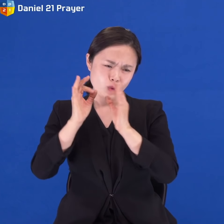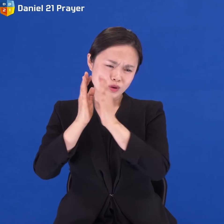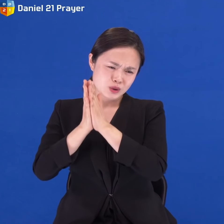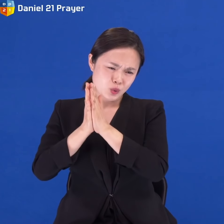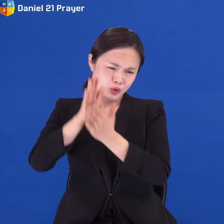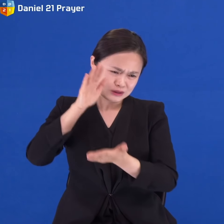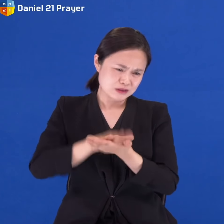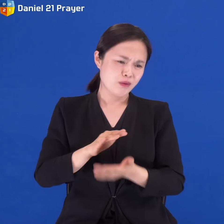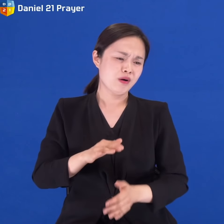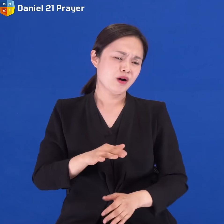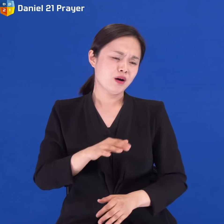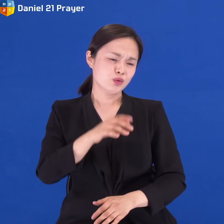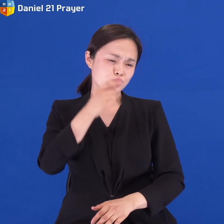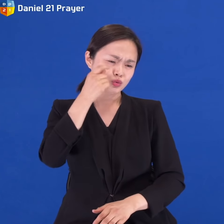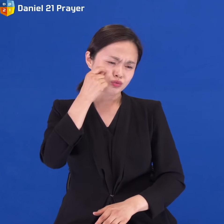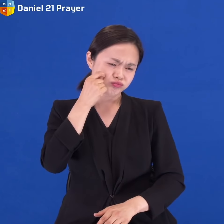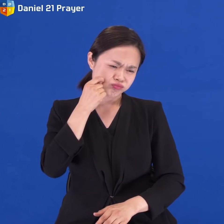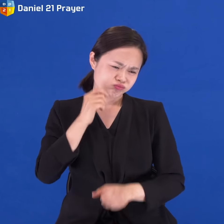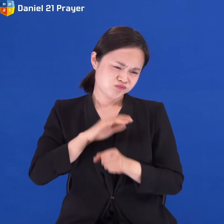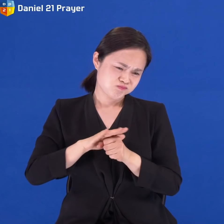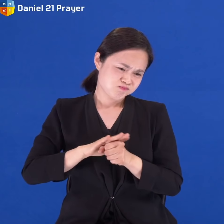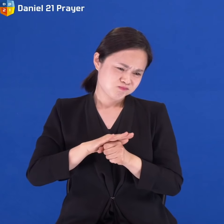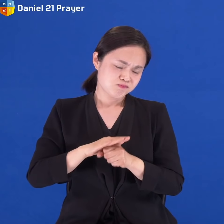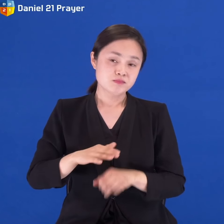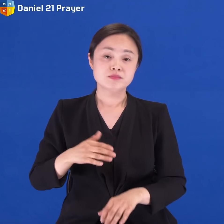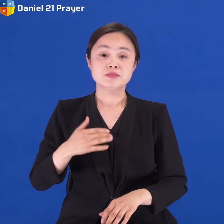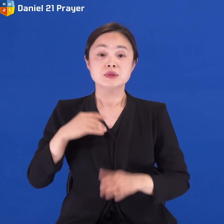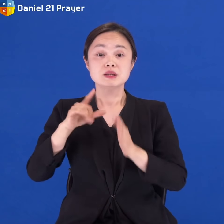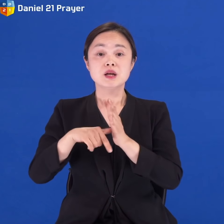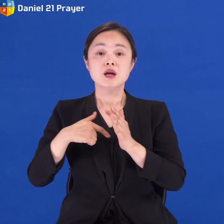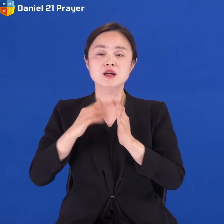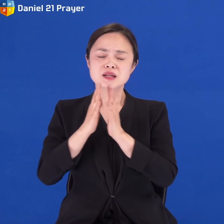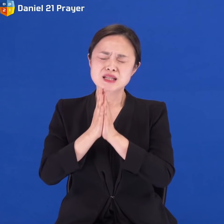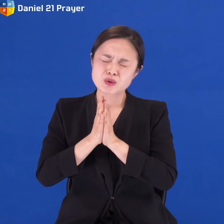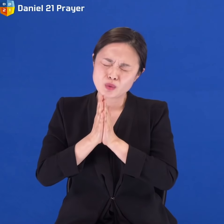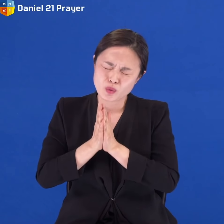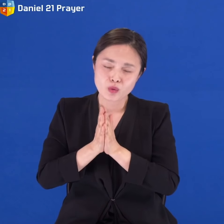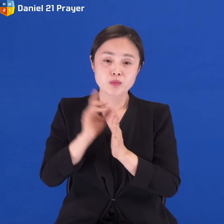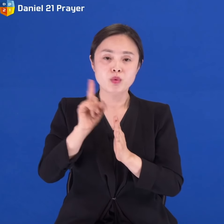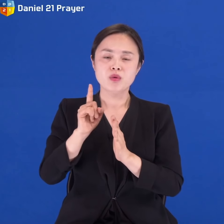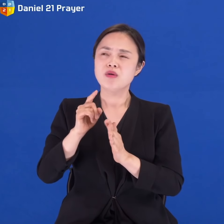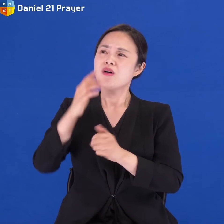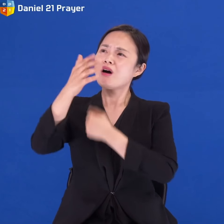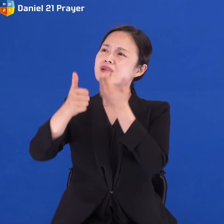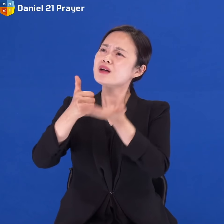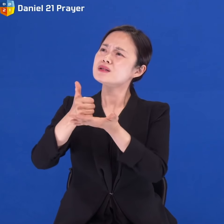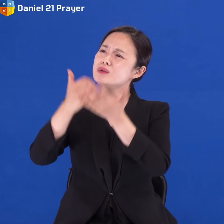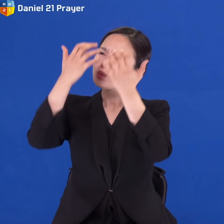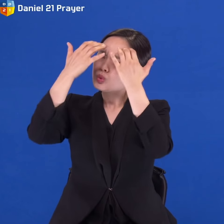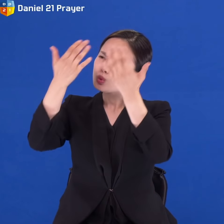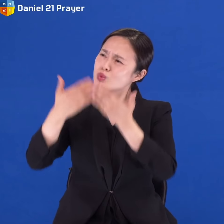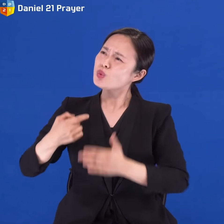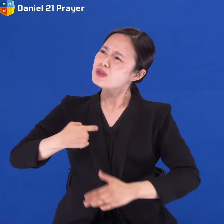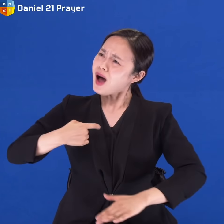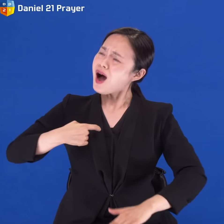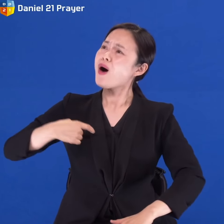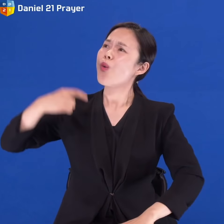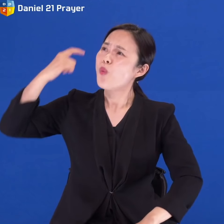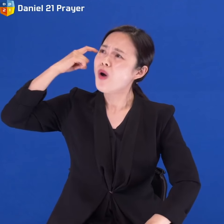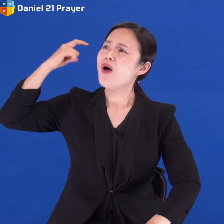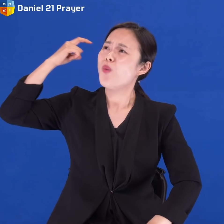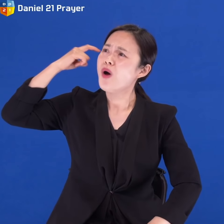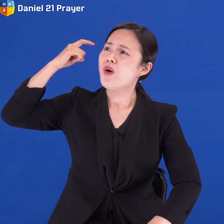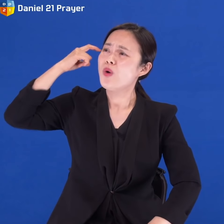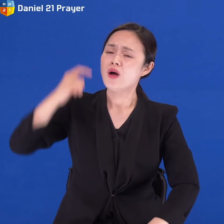왜 나냐고 울었습니다. 왜 하필 나냐고 울었습니다. 왜 하필 나냐고. 그 전도사님이 찾아오는